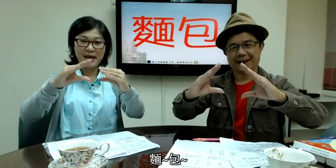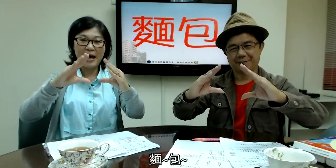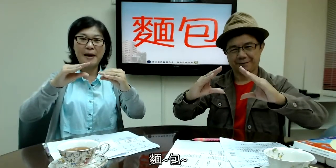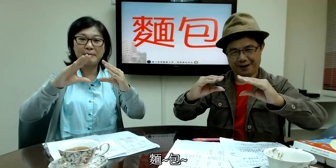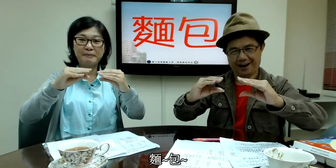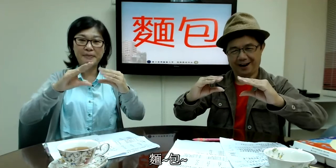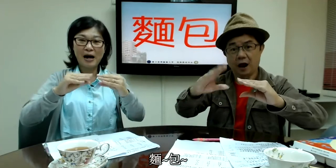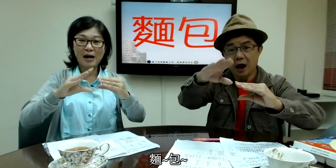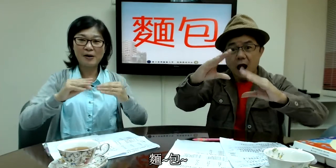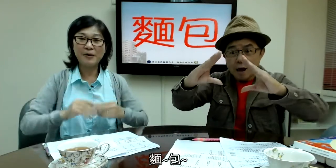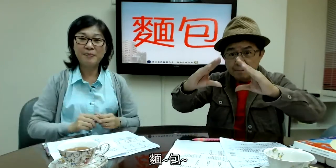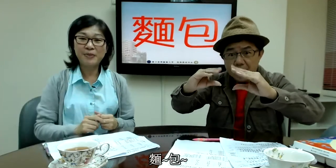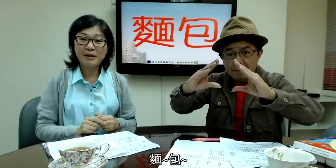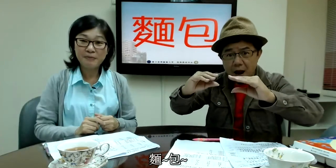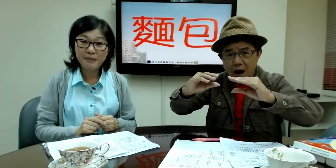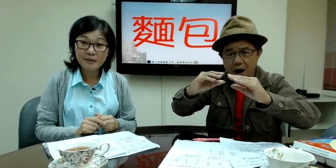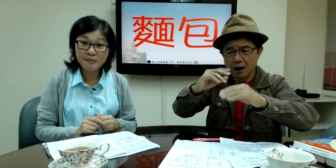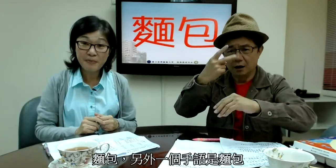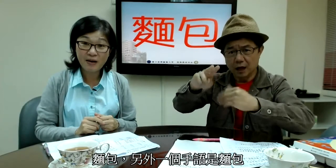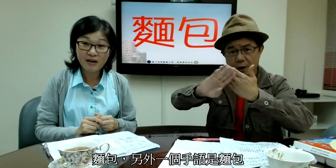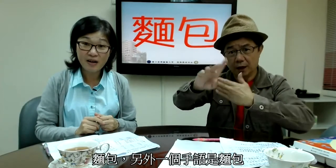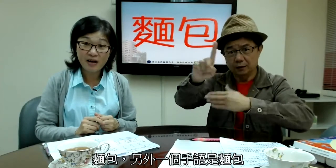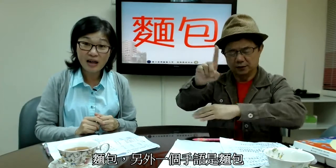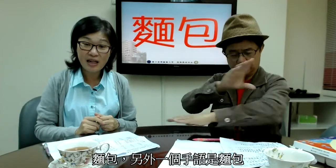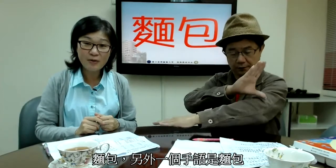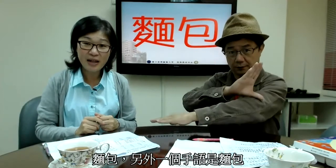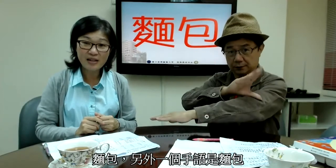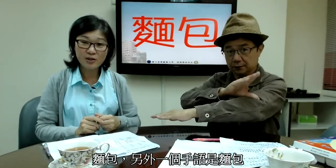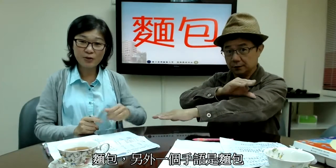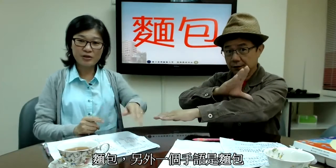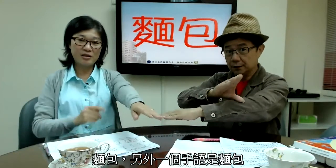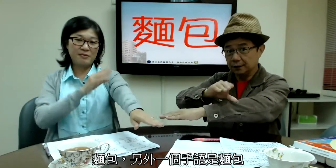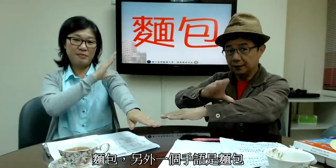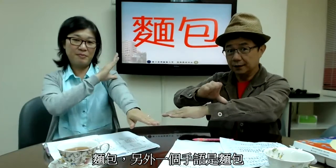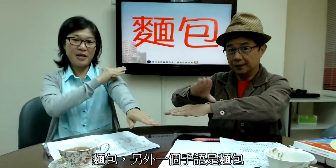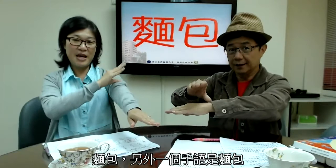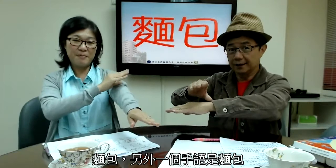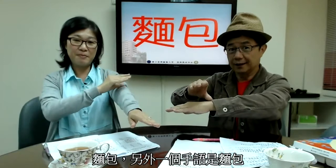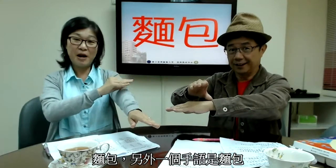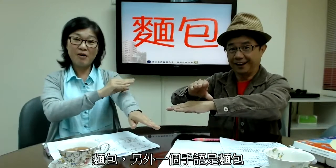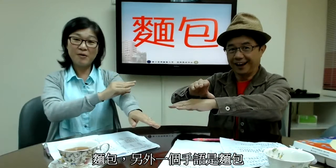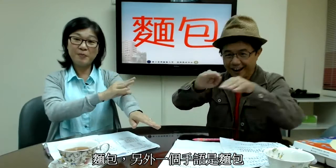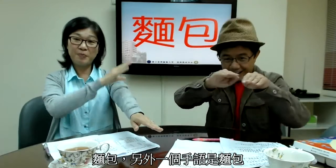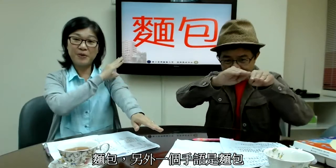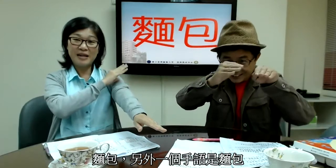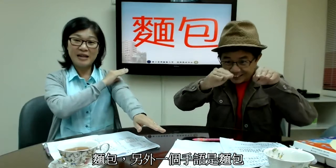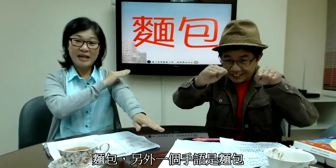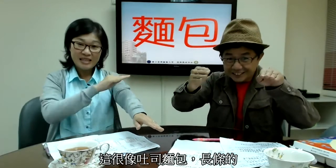面包，面包哦，另外一个手语是面包，这很